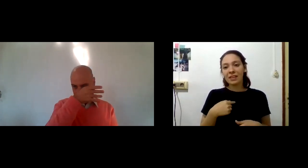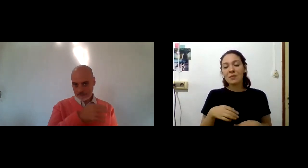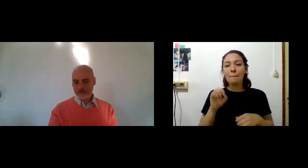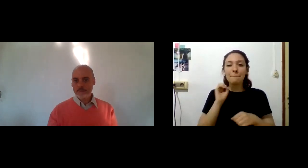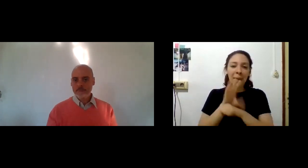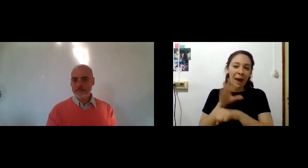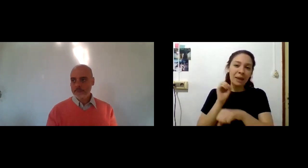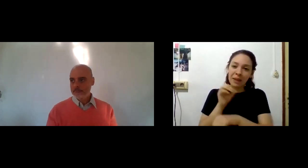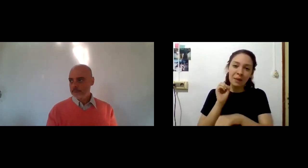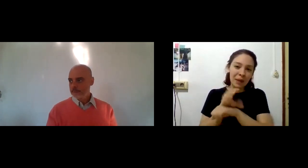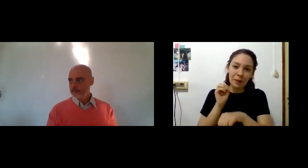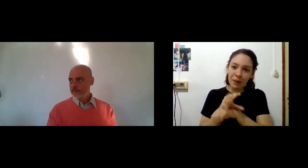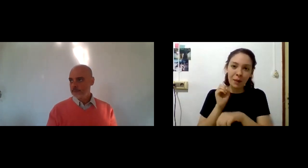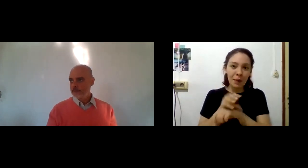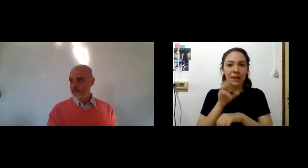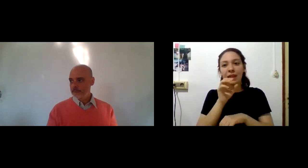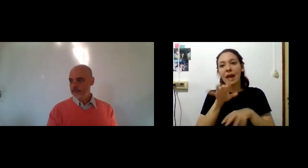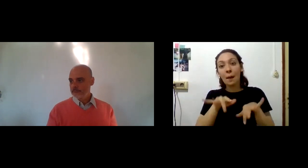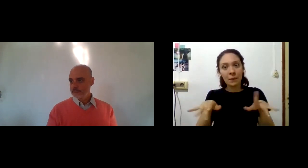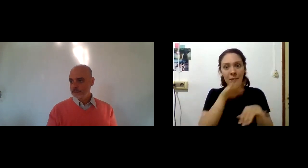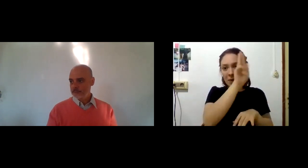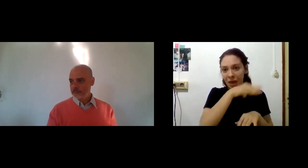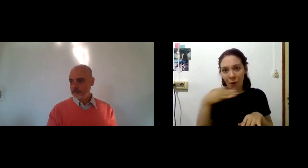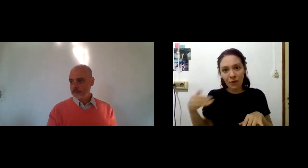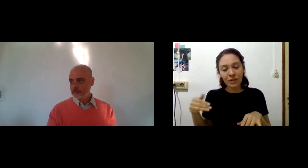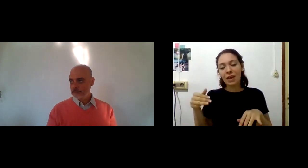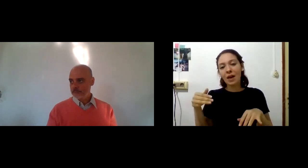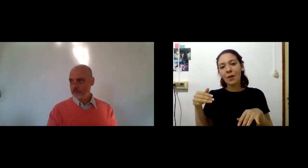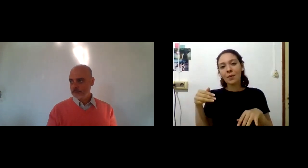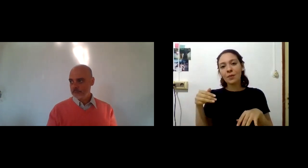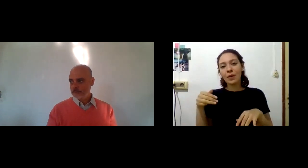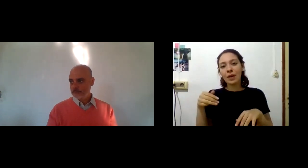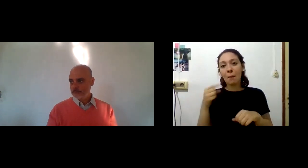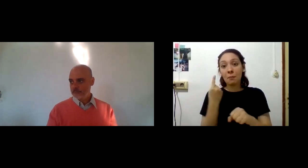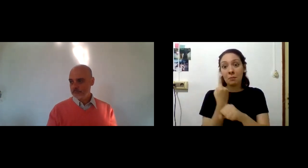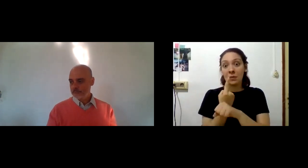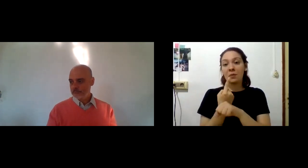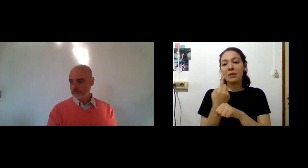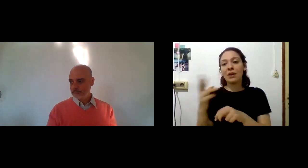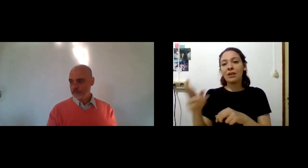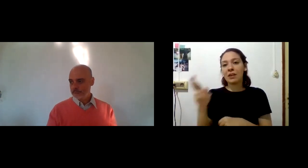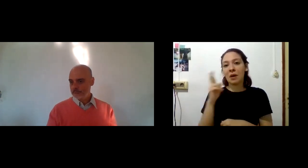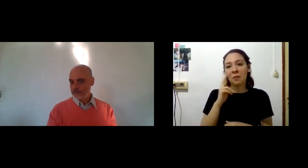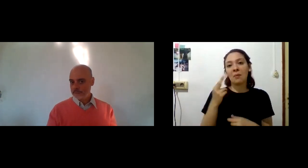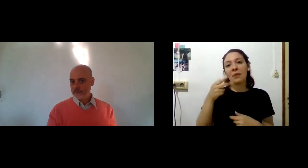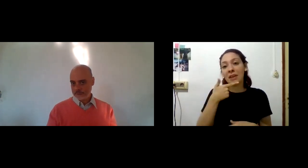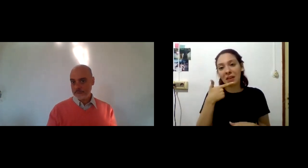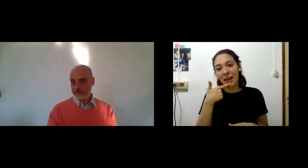prueba y tal, resulta ser que fue Leonardo que me contestó primero. Lo que yo tengo una duda es, capaz que es más para Leticia que para ti,